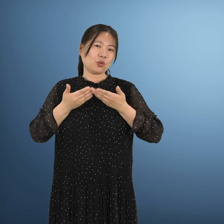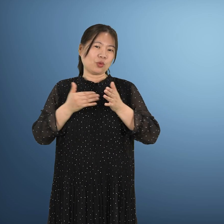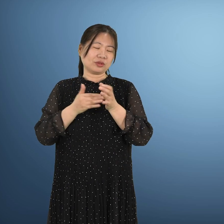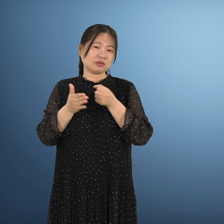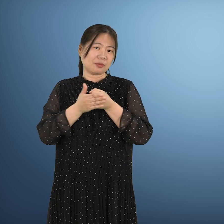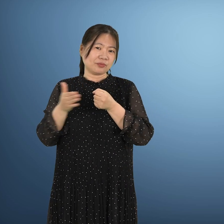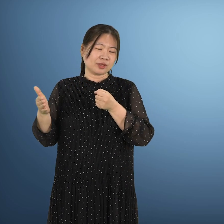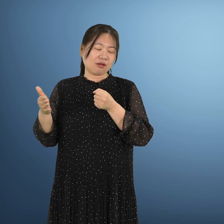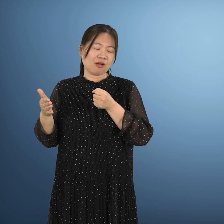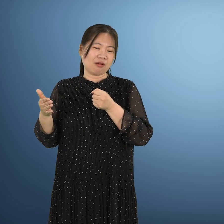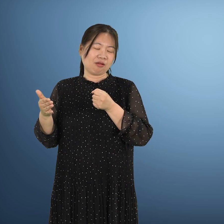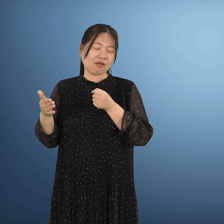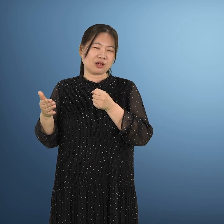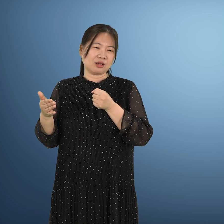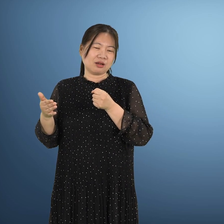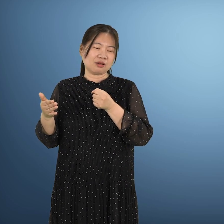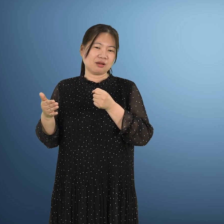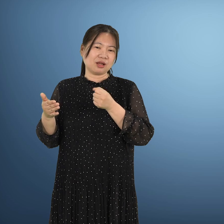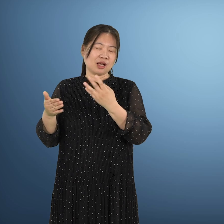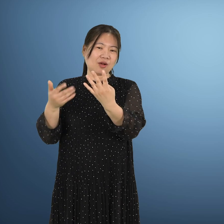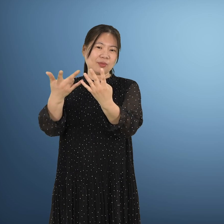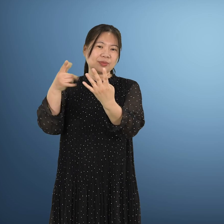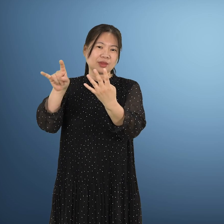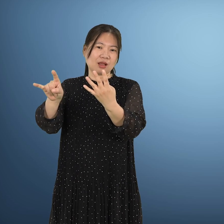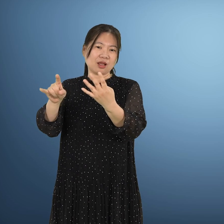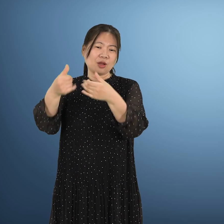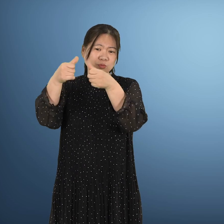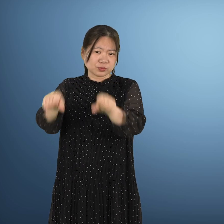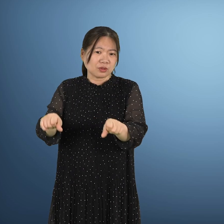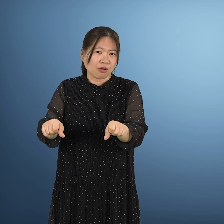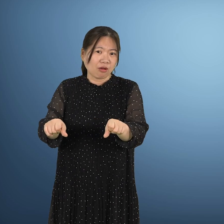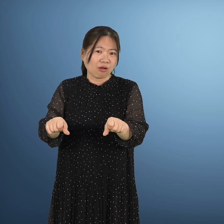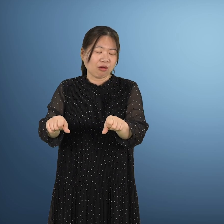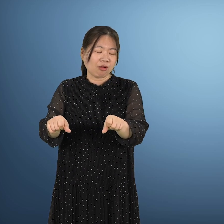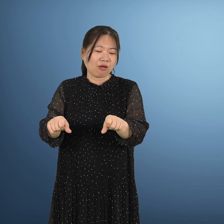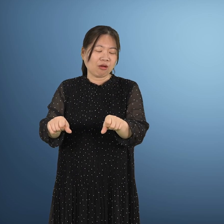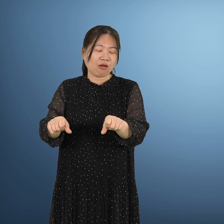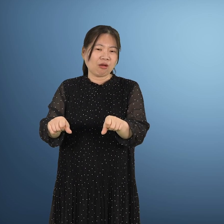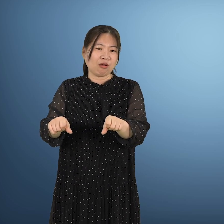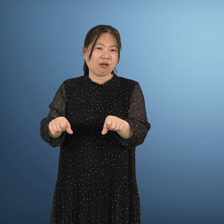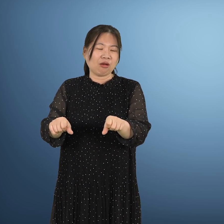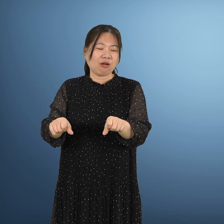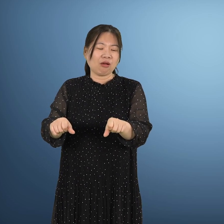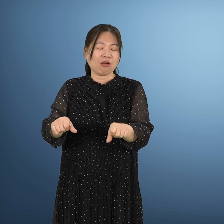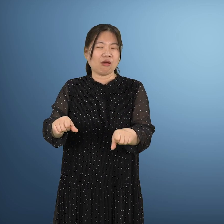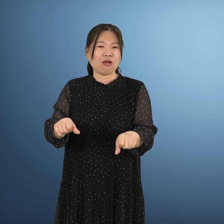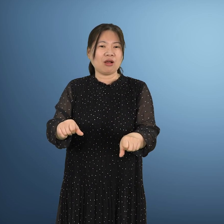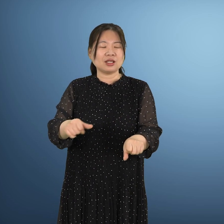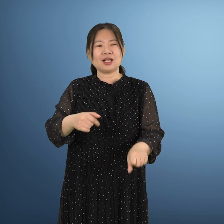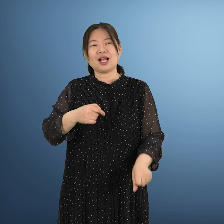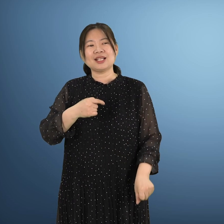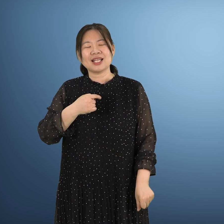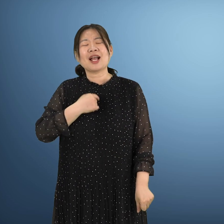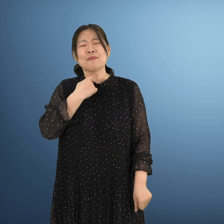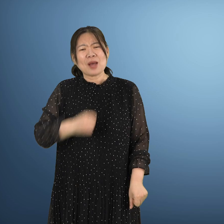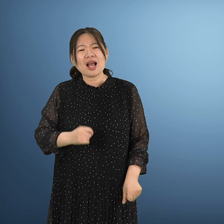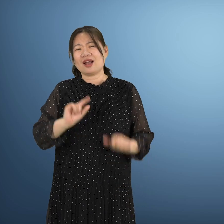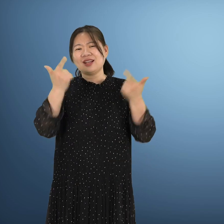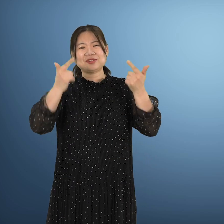가해서 이 넉대를 부쉈으면, 제가 그렇다는 말이